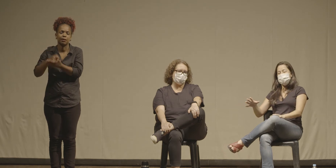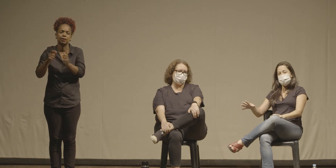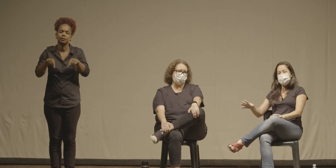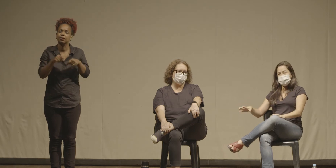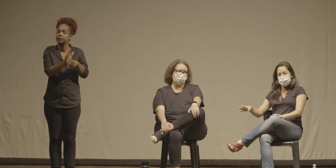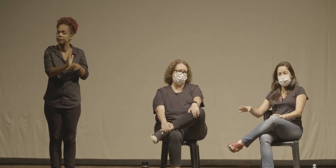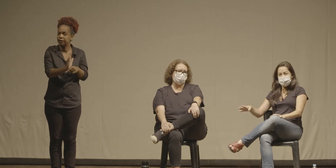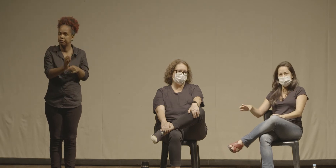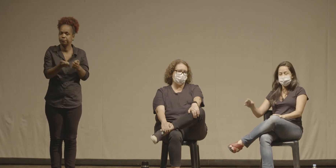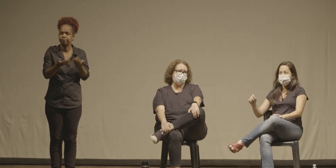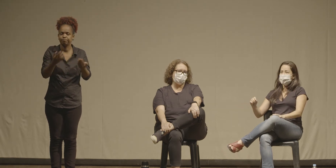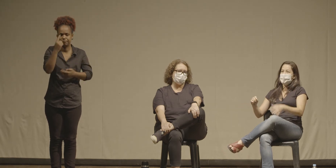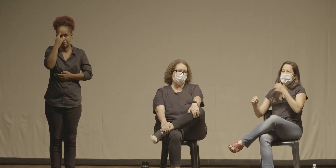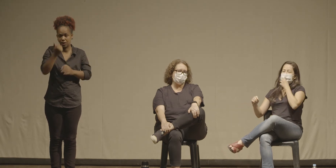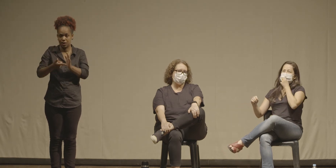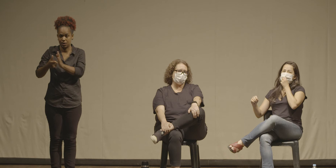Então, a nossa distribuição era essa.